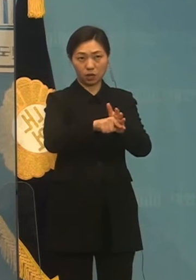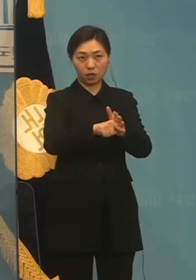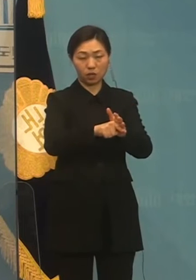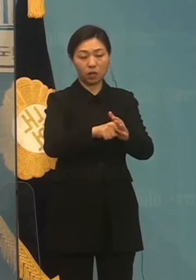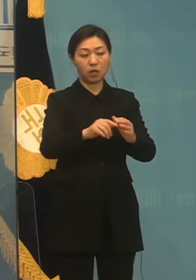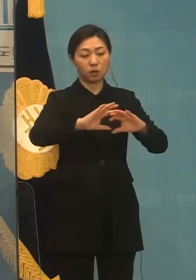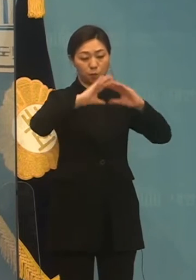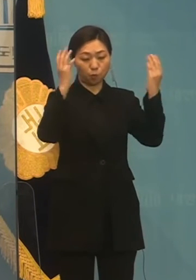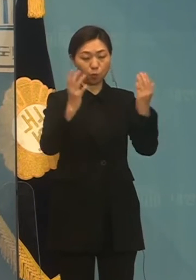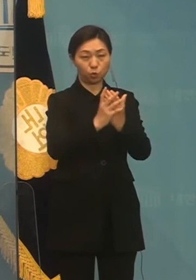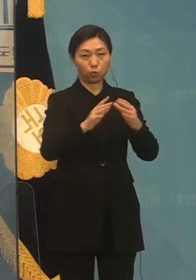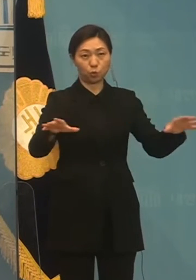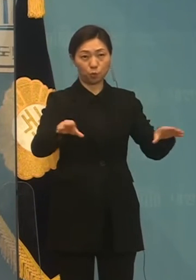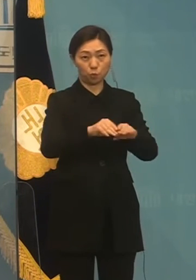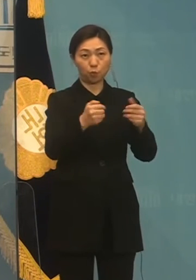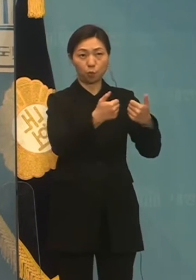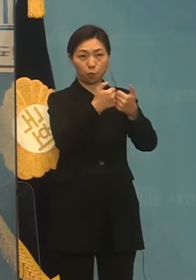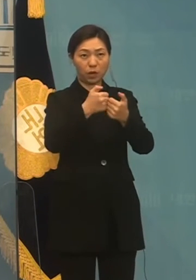언론중재위원회,